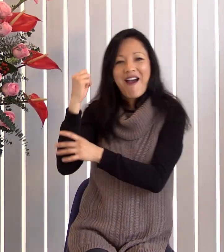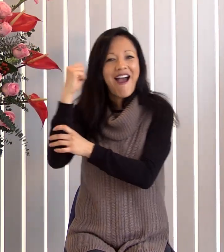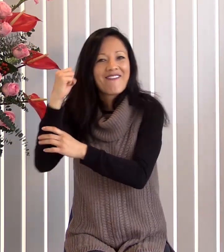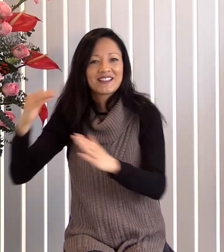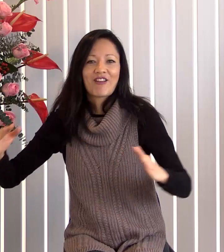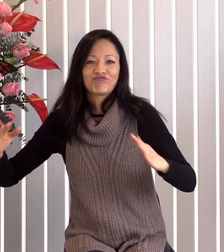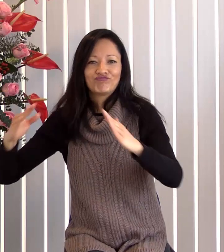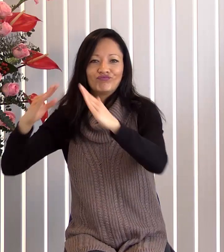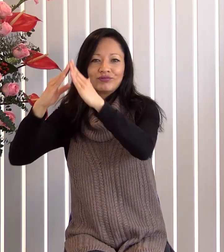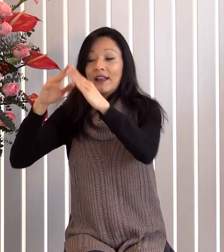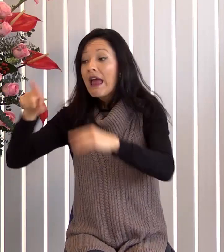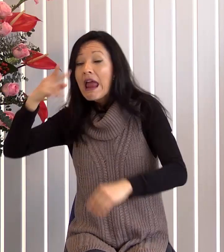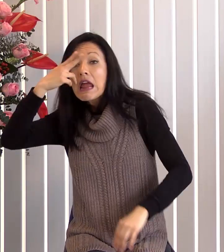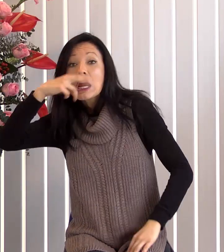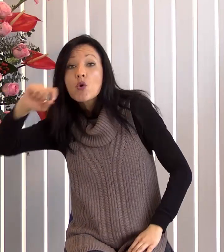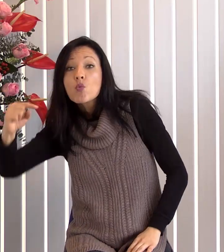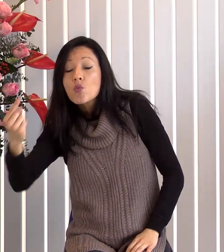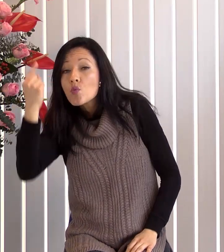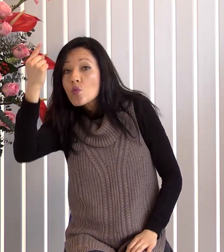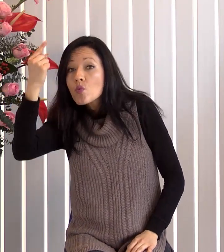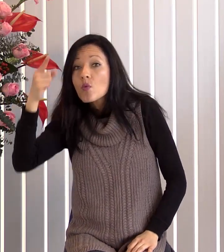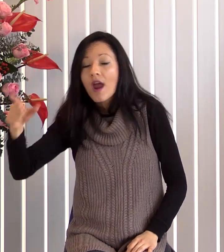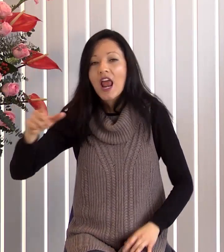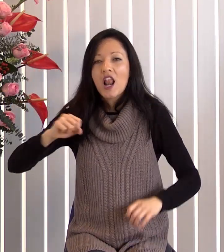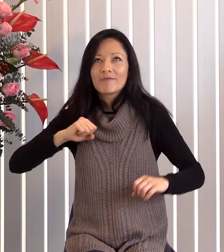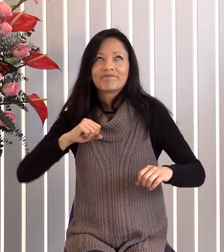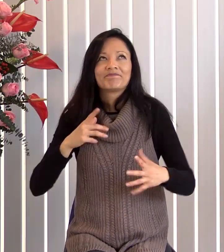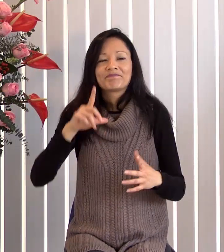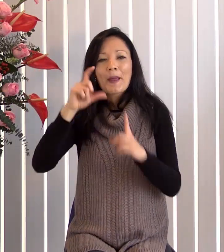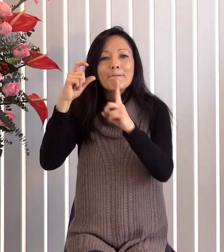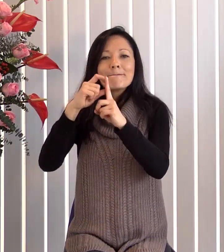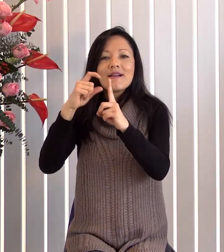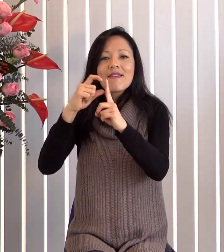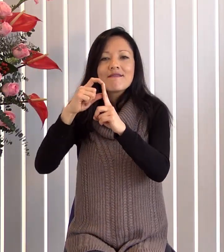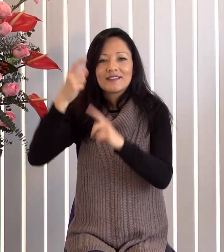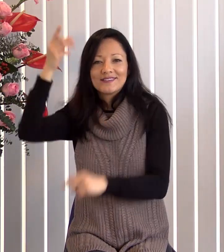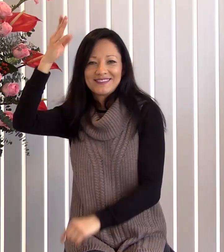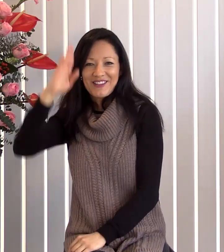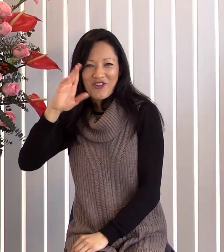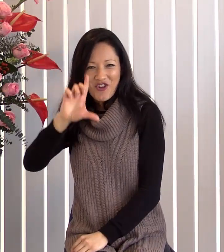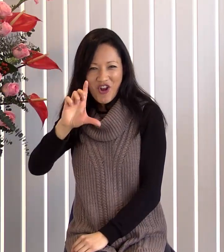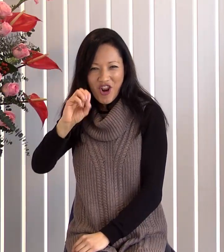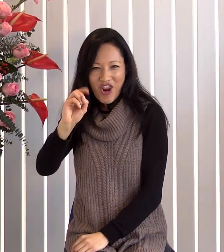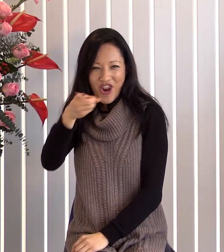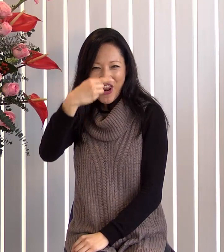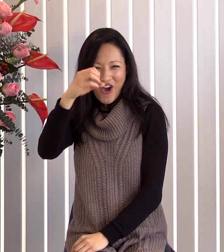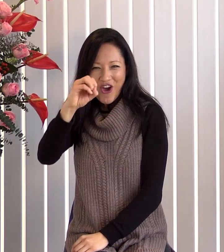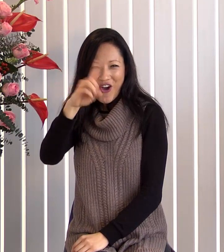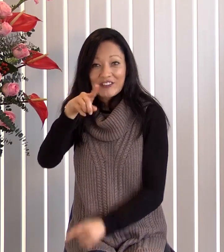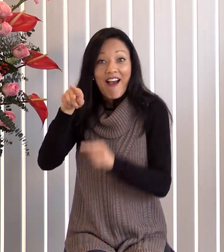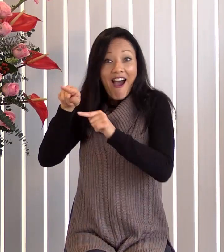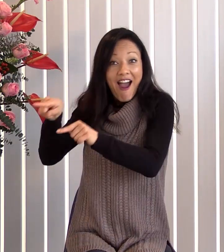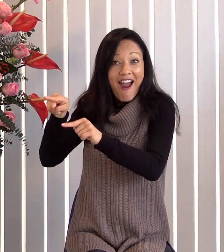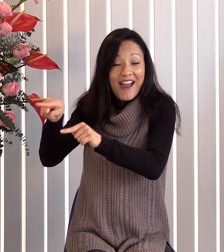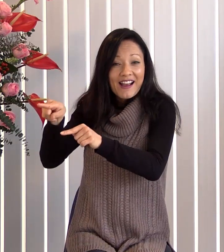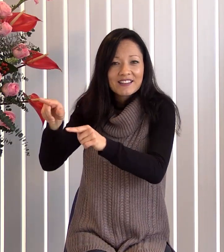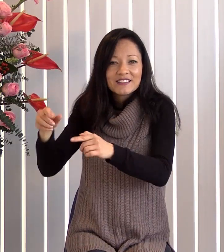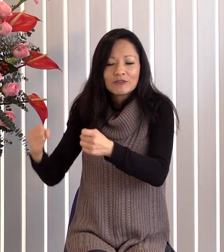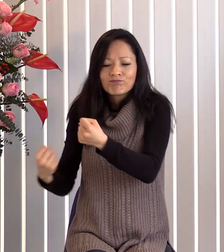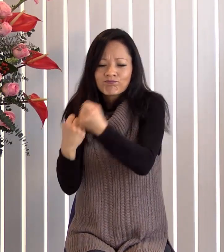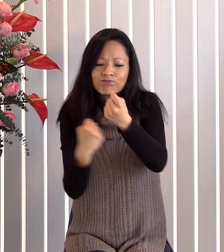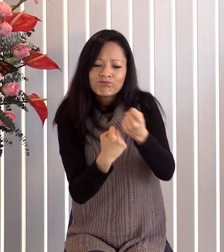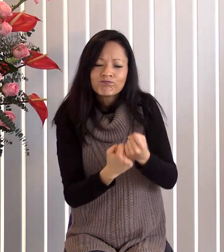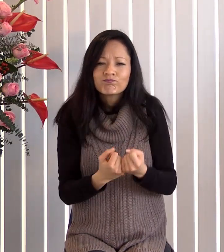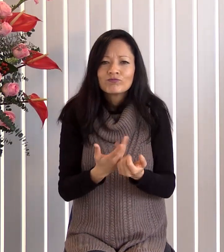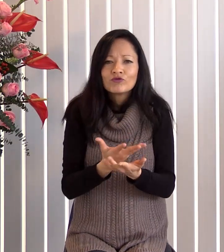del ángulo. Él es el Hijo unigénito, Él es el logos de Dios, Él es la palabra que sustenta todas las cosas. ¿Por qué